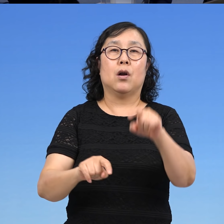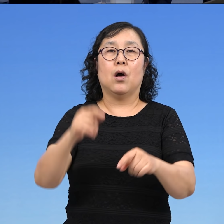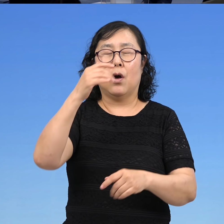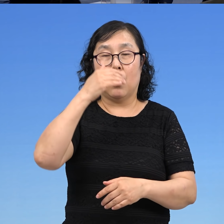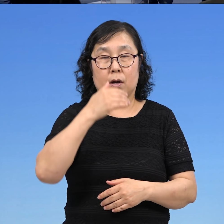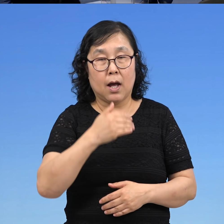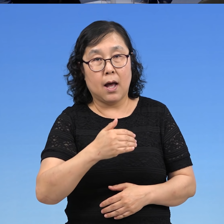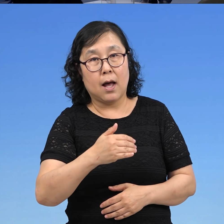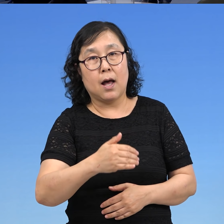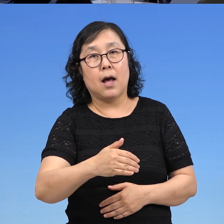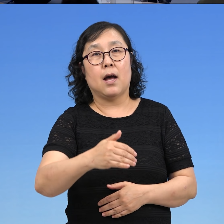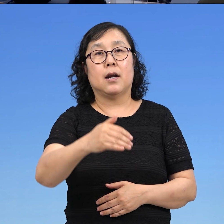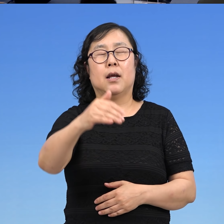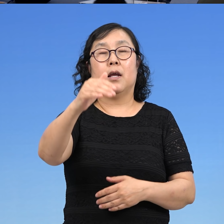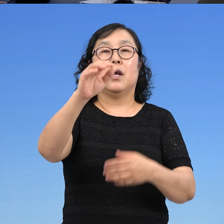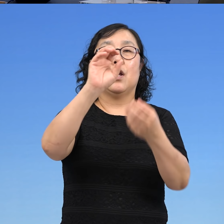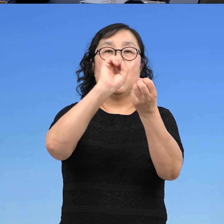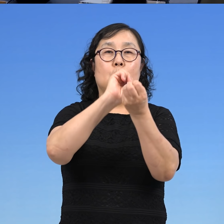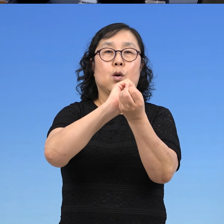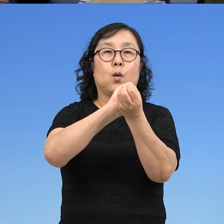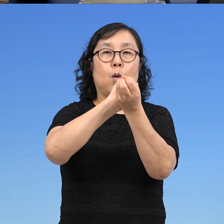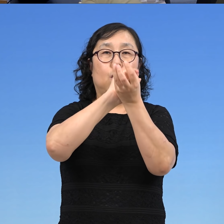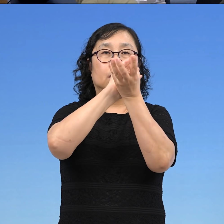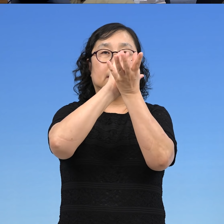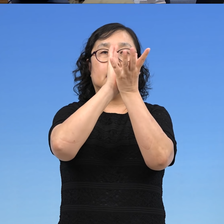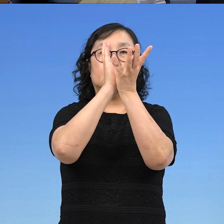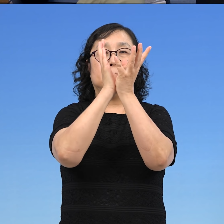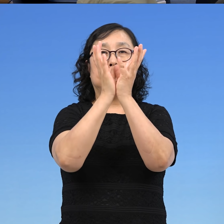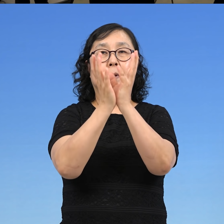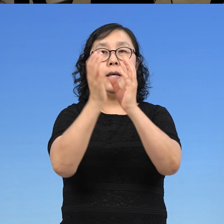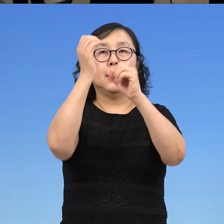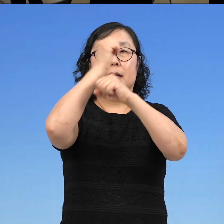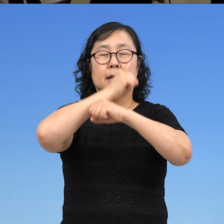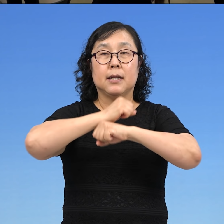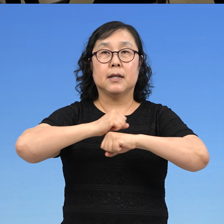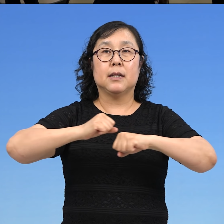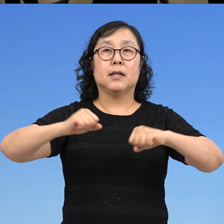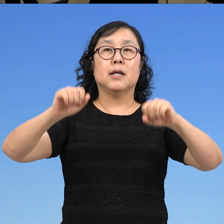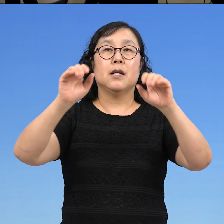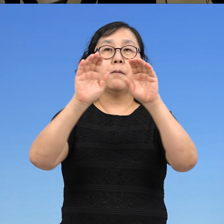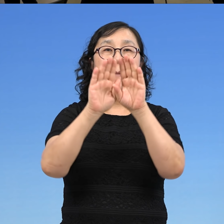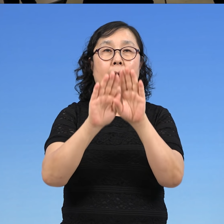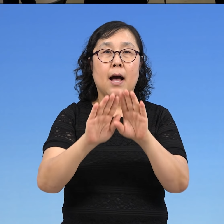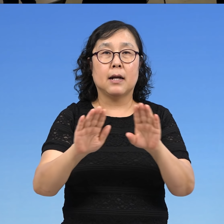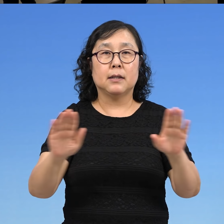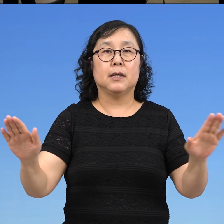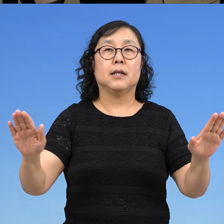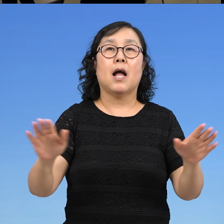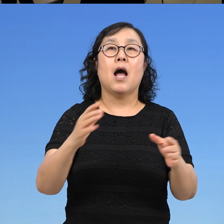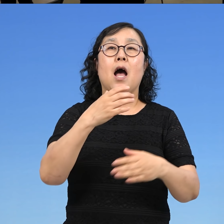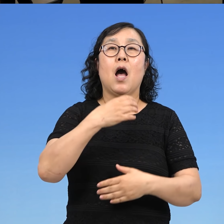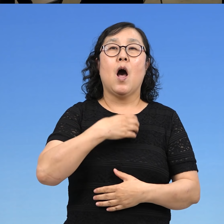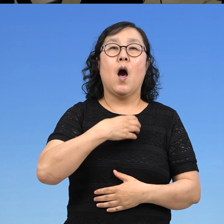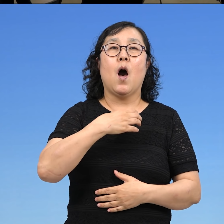눈물이다 자리에 생각하셔서 꽃이 피는 들고 가 지난주 캐주얼